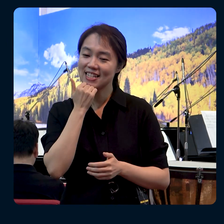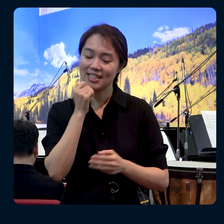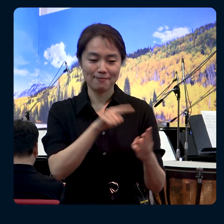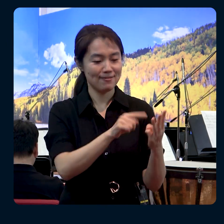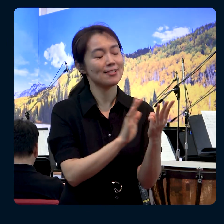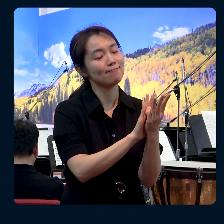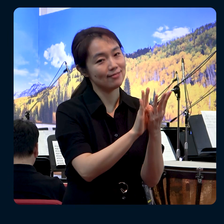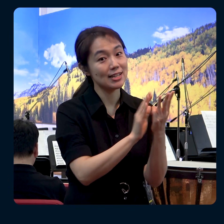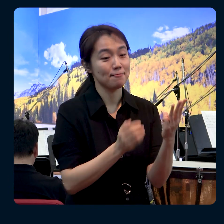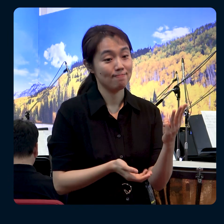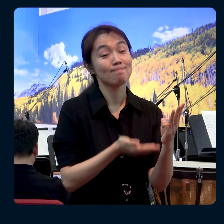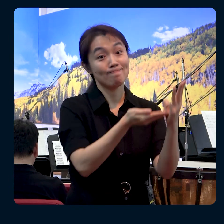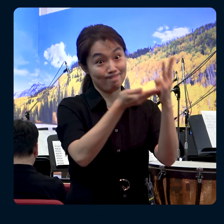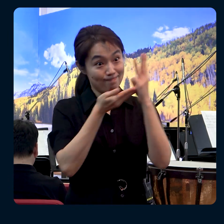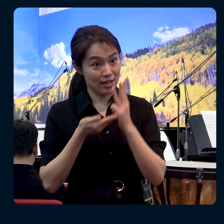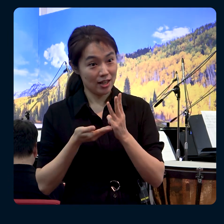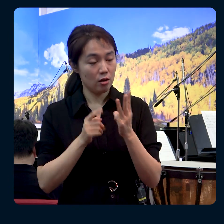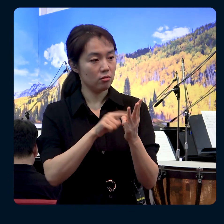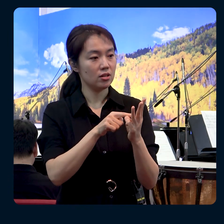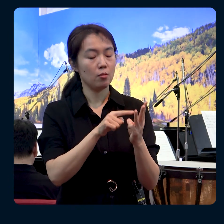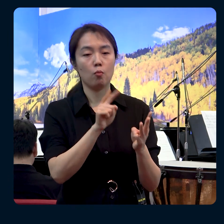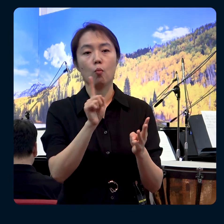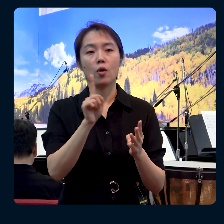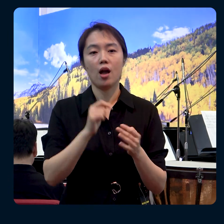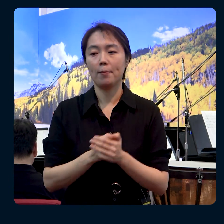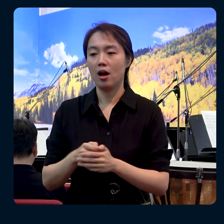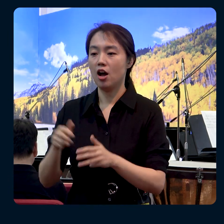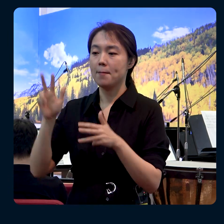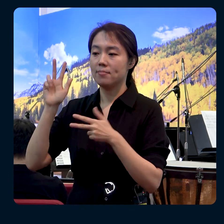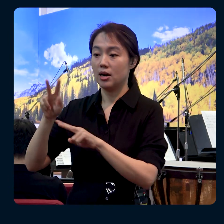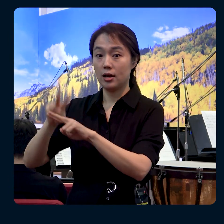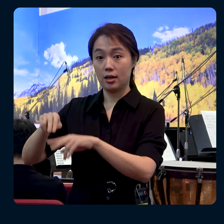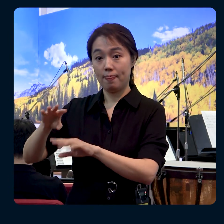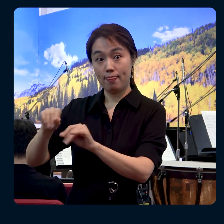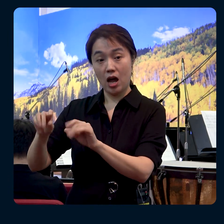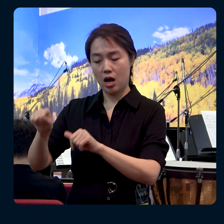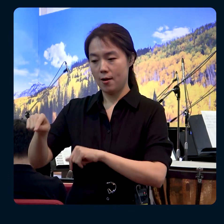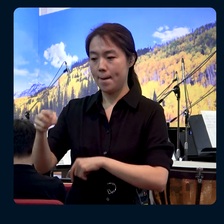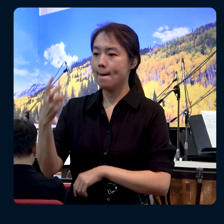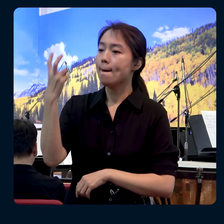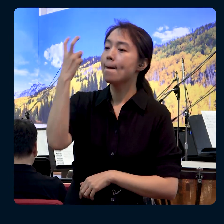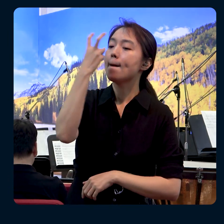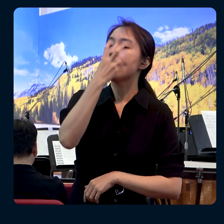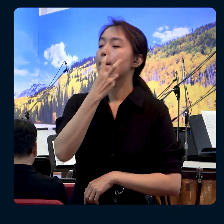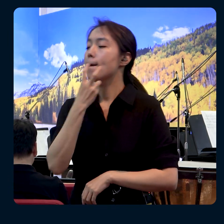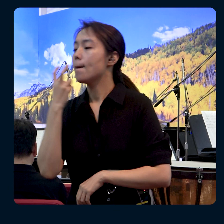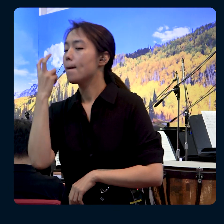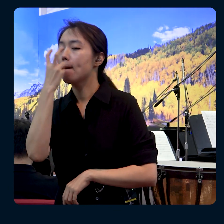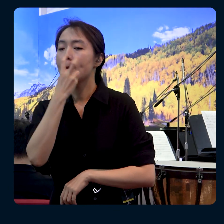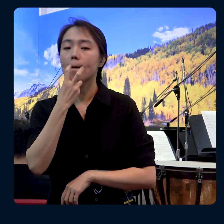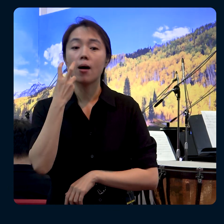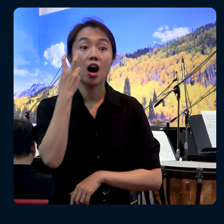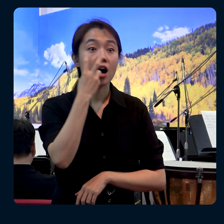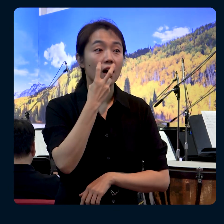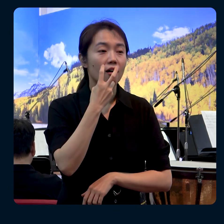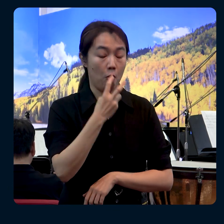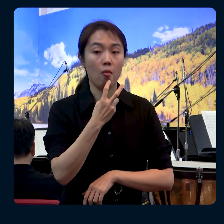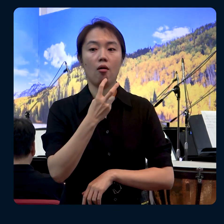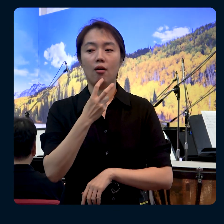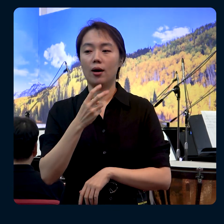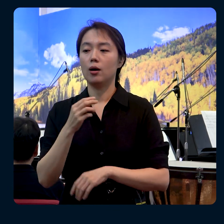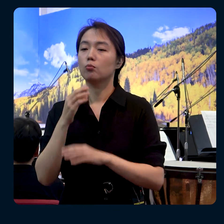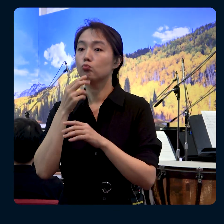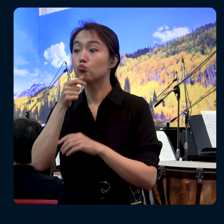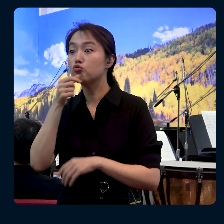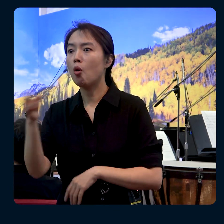이것들이 와가지고 마치 사찰하듯이 브엘세바 땅을 샅샅이 보기 시작합니다. 그리고는 그 땅에 물도